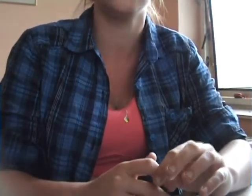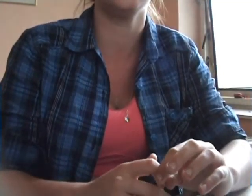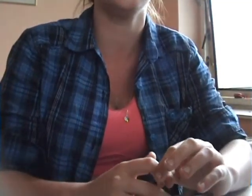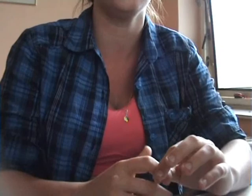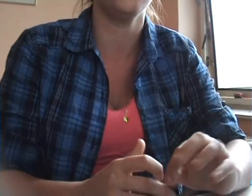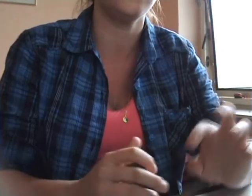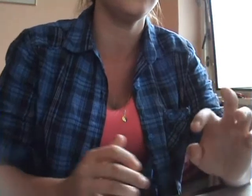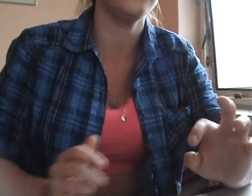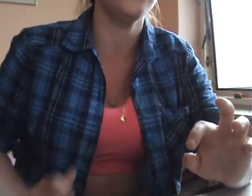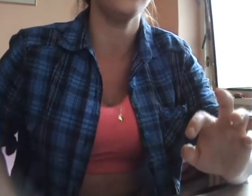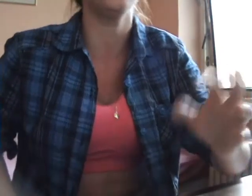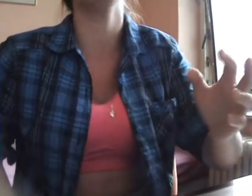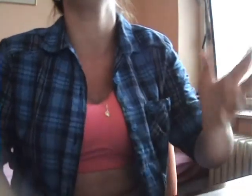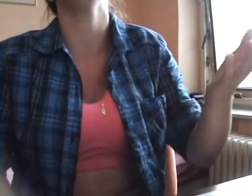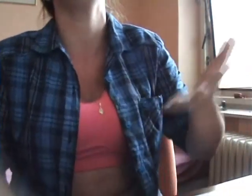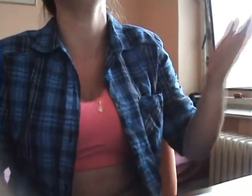čo má gojí vyše? Kdo